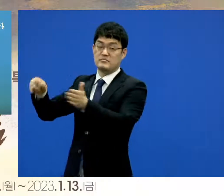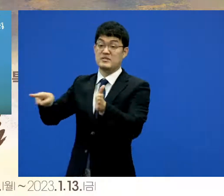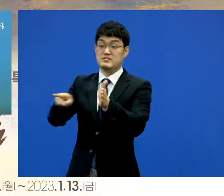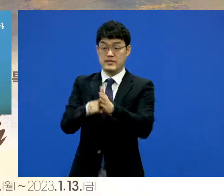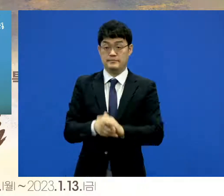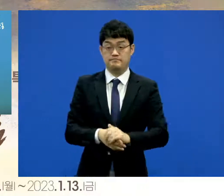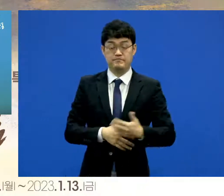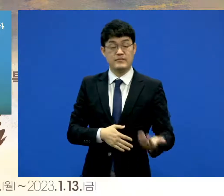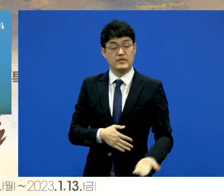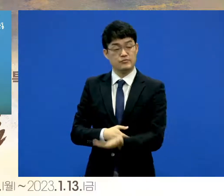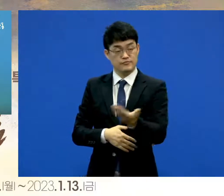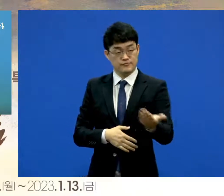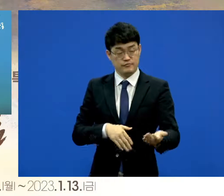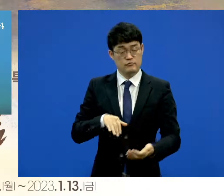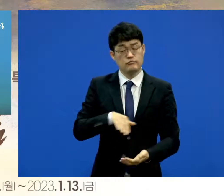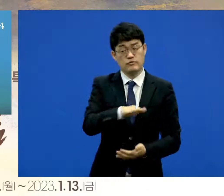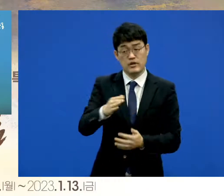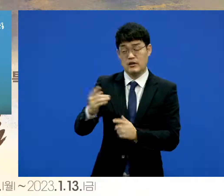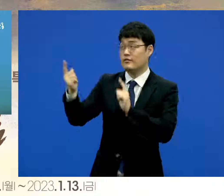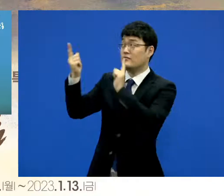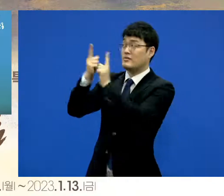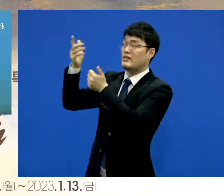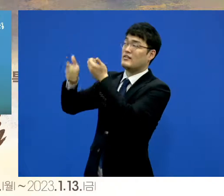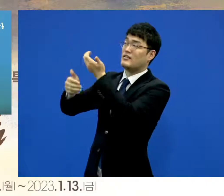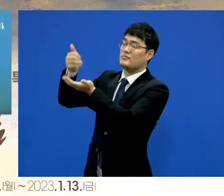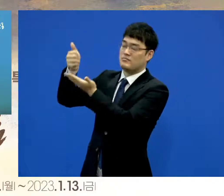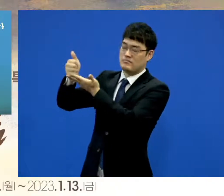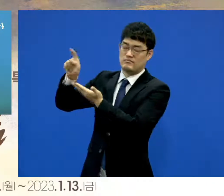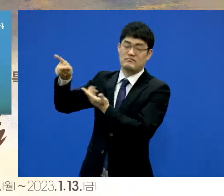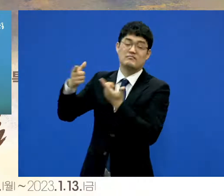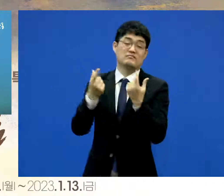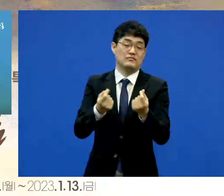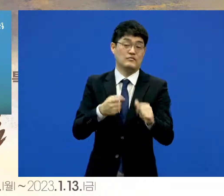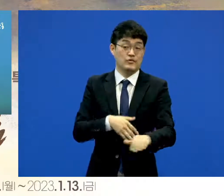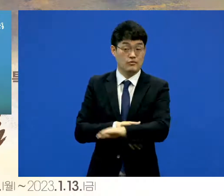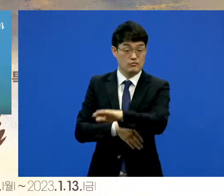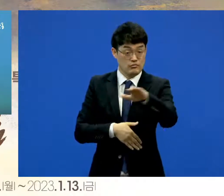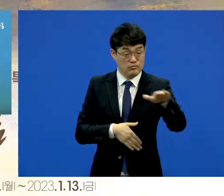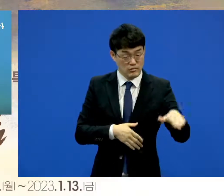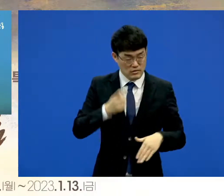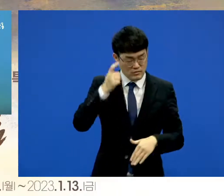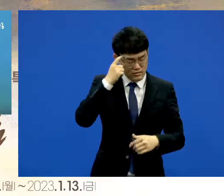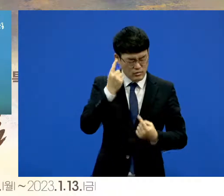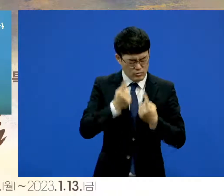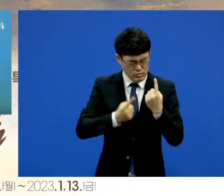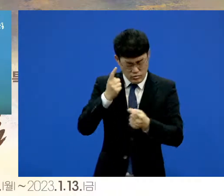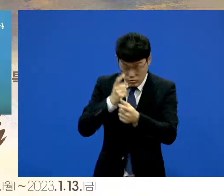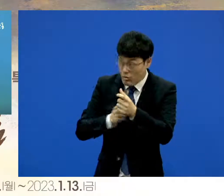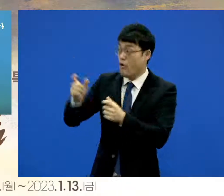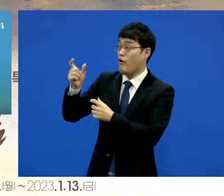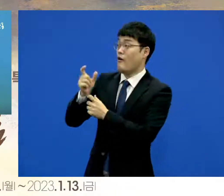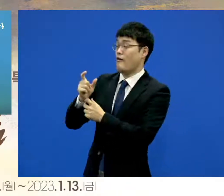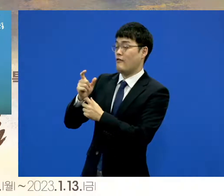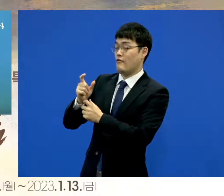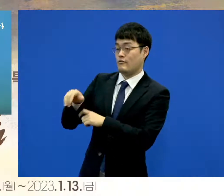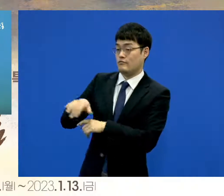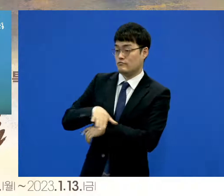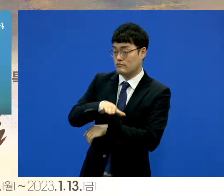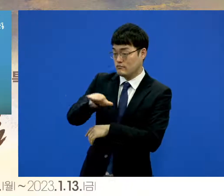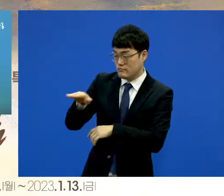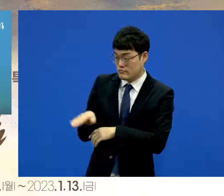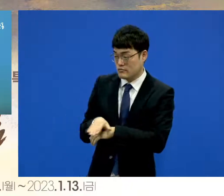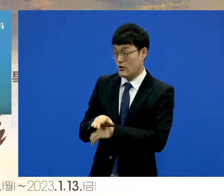사랑하는 성도 여러분, 우리가 만난 하나님은 그런 분입니다. 우리가 믿기 어려울 정도로, 우리가 받아들이기에